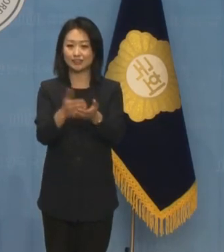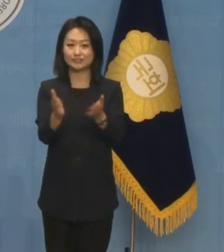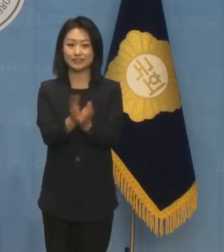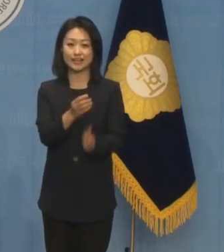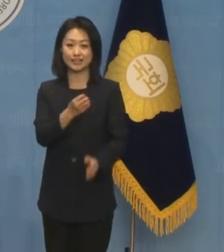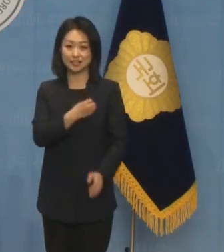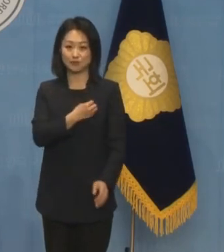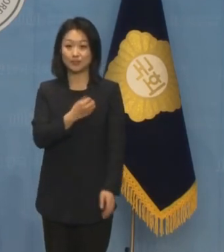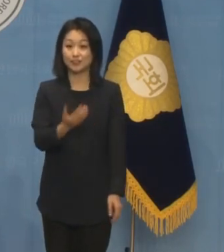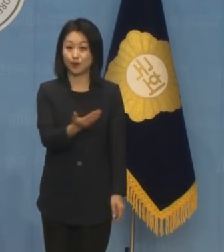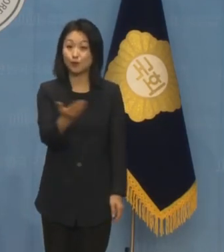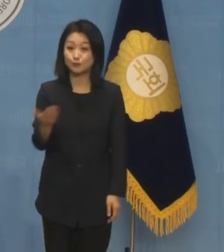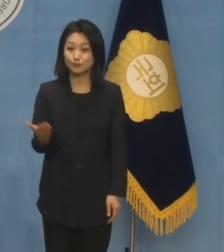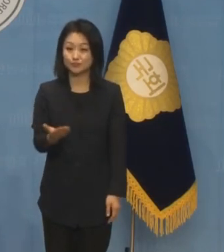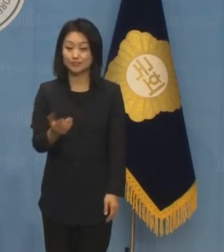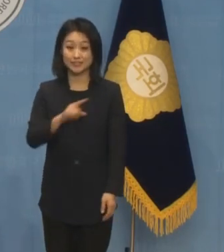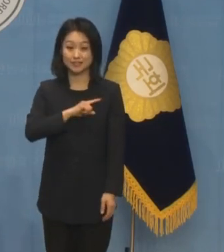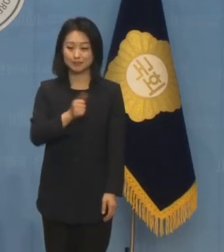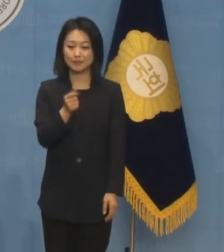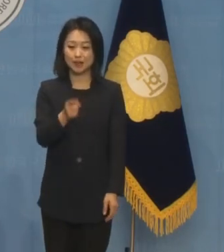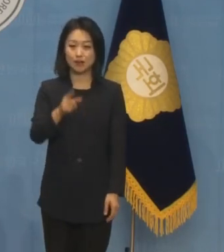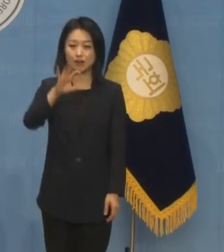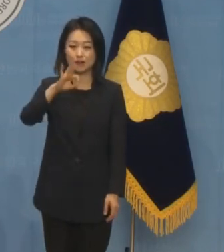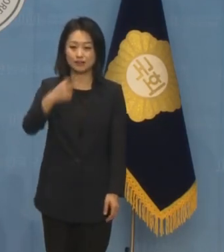당원 동지 여러분, 허은하입니다.